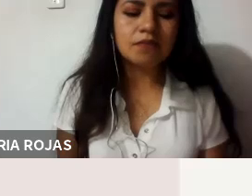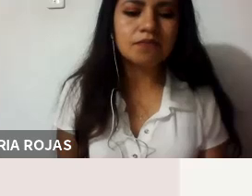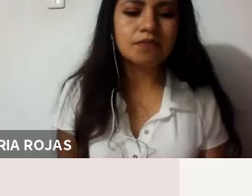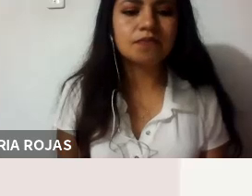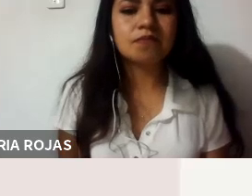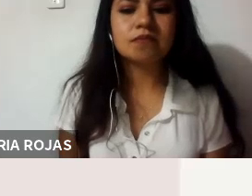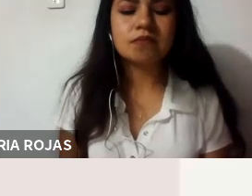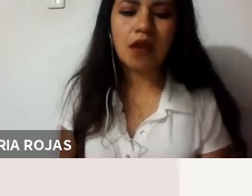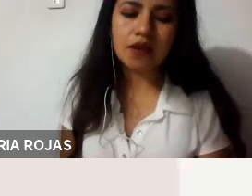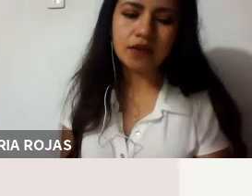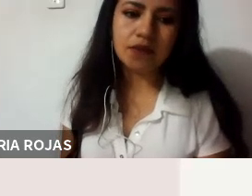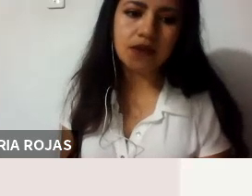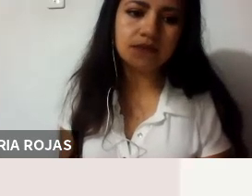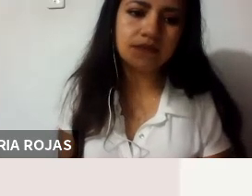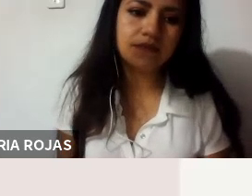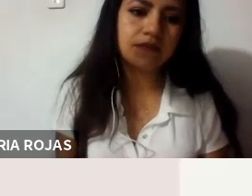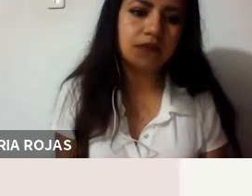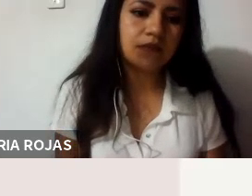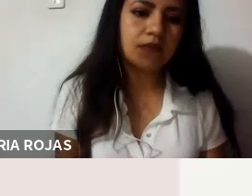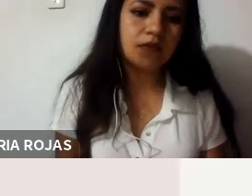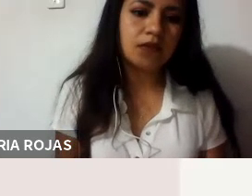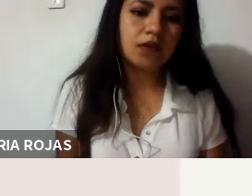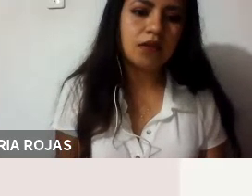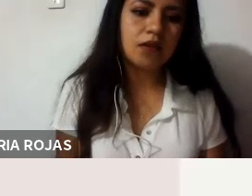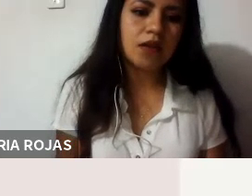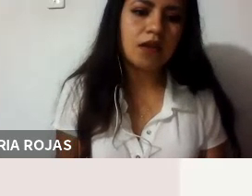anemia, anemia.